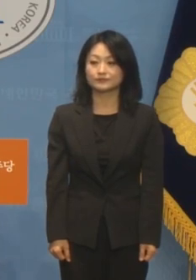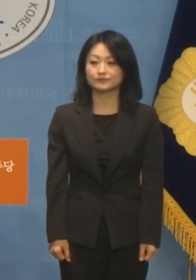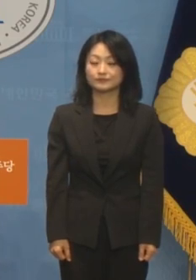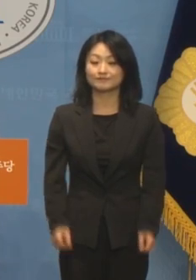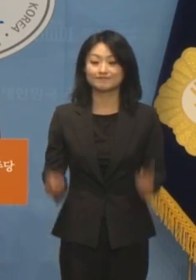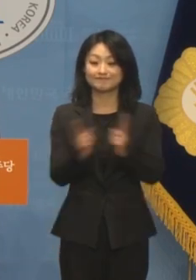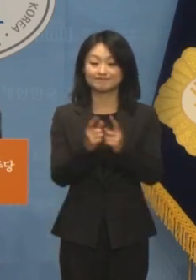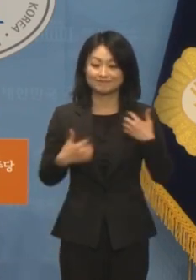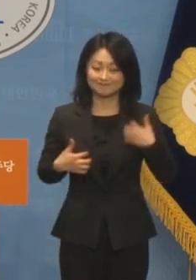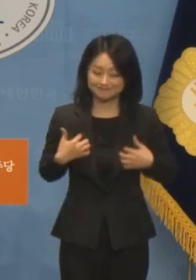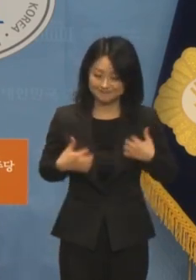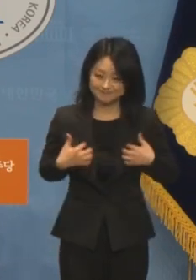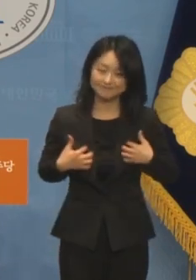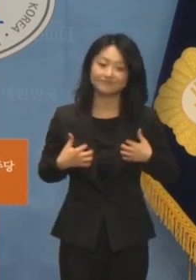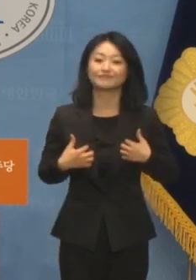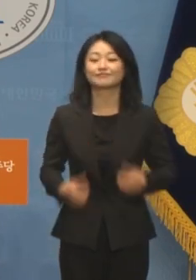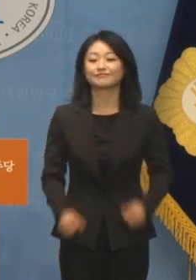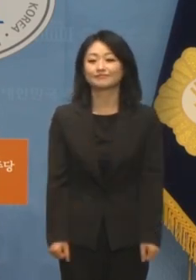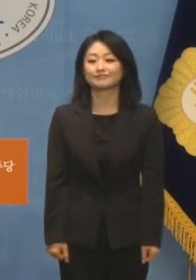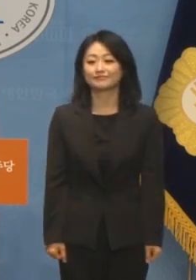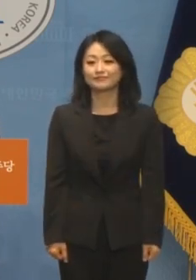네, 반갑습니다.